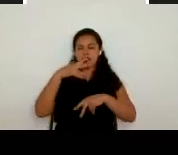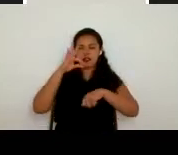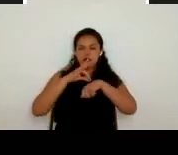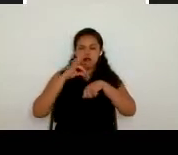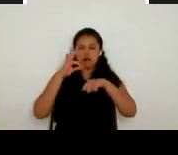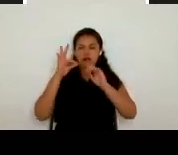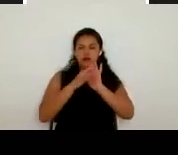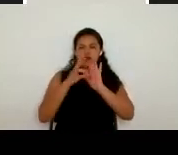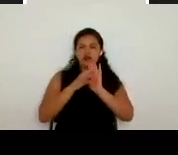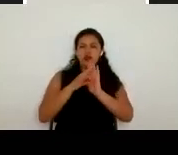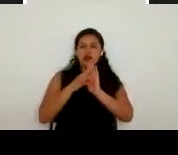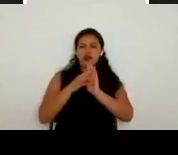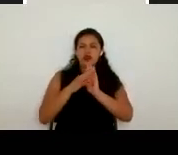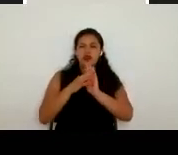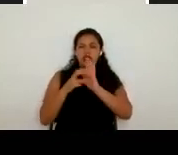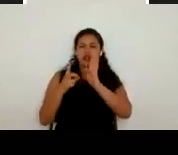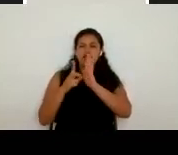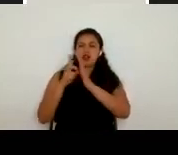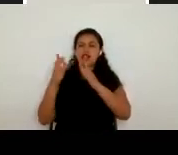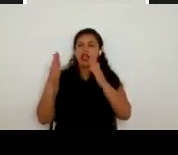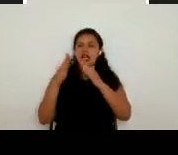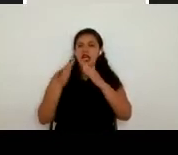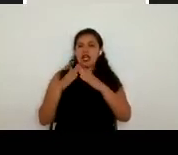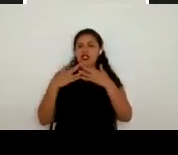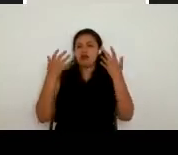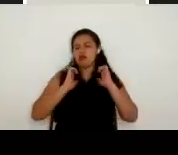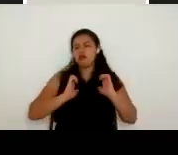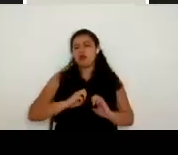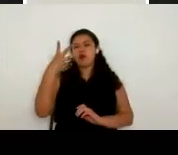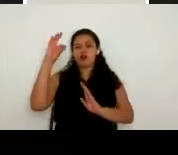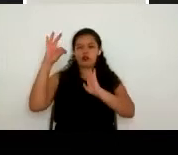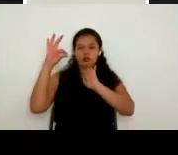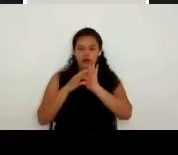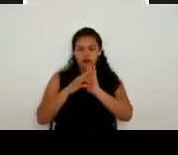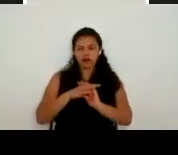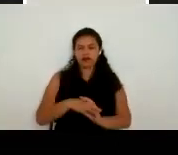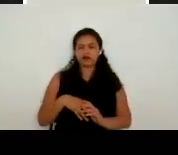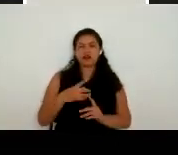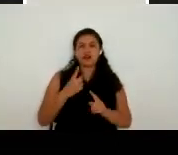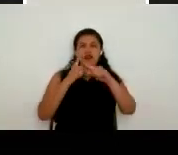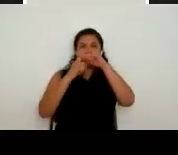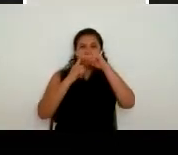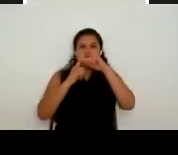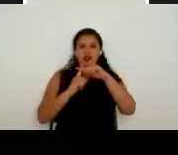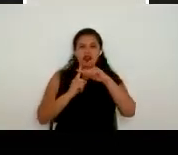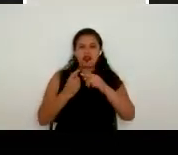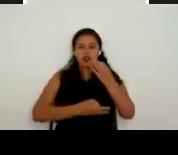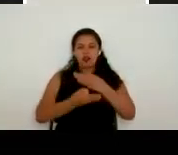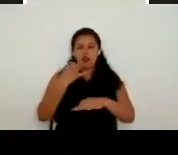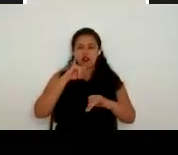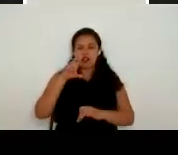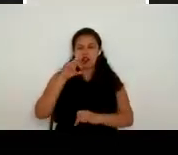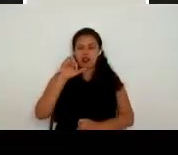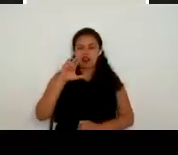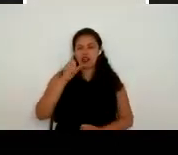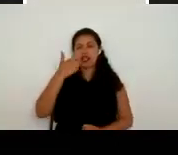siempre departamento casa residencial cuatro puntos como vemos si sumamos el total de todos los indicadores de vivienda nos dan